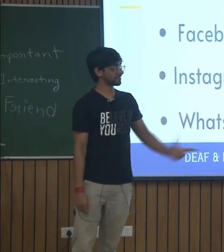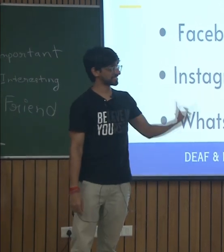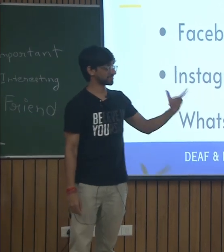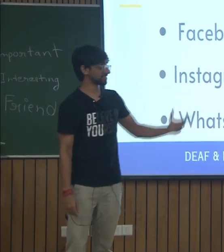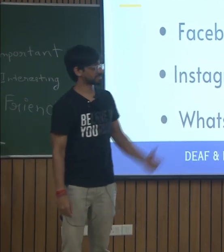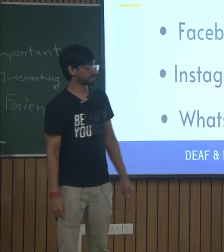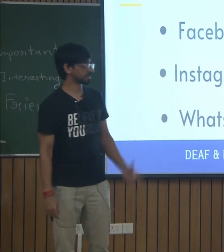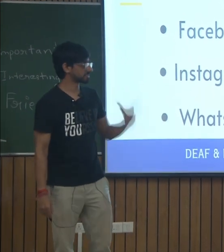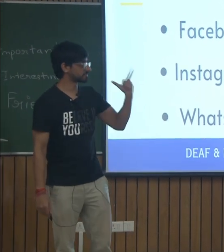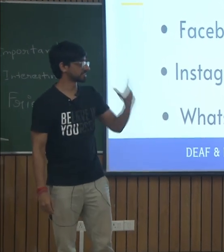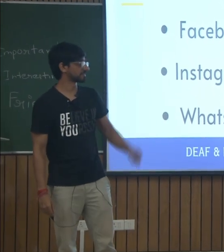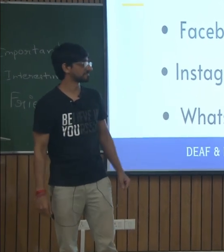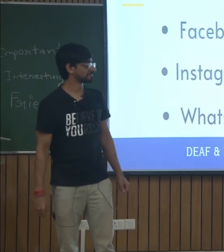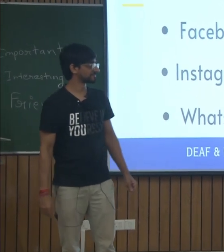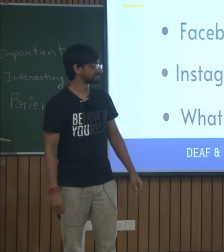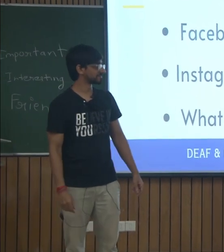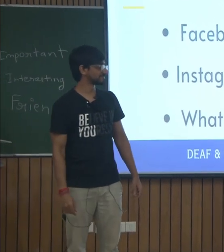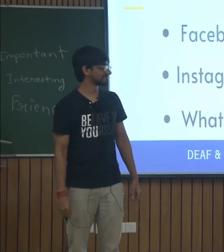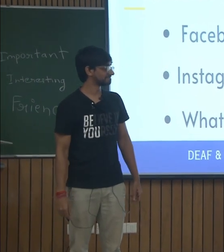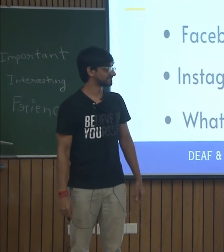Face expression mein sir hona chahiye gussa.